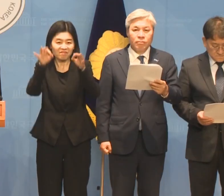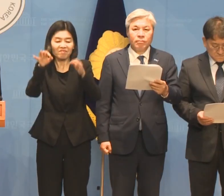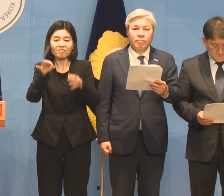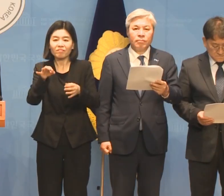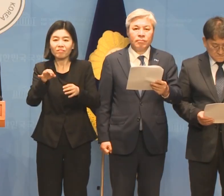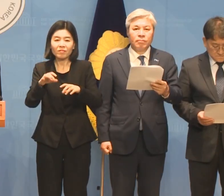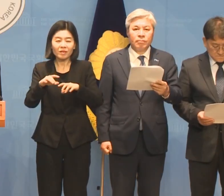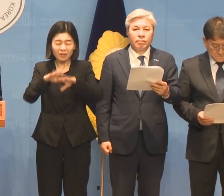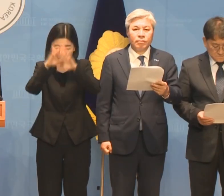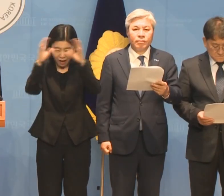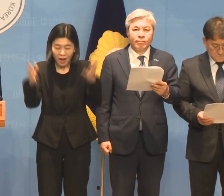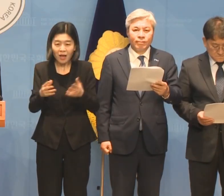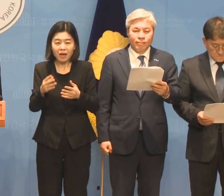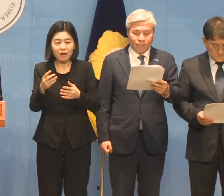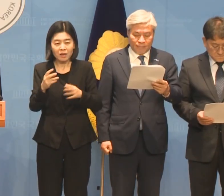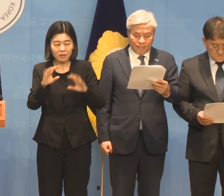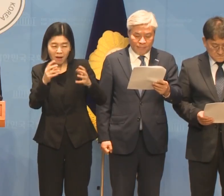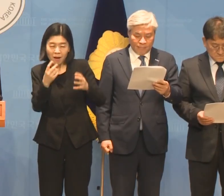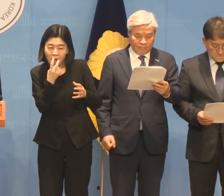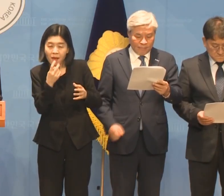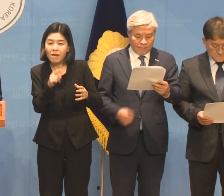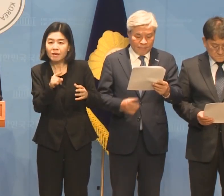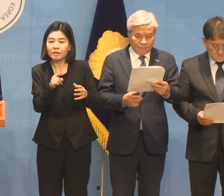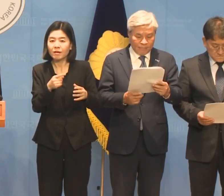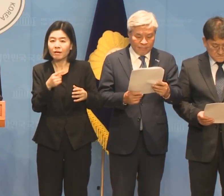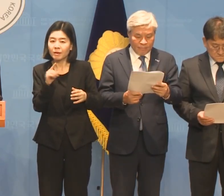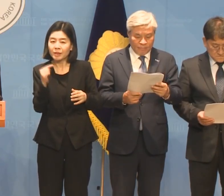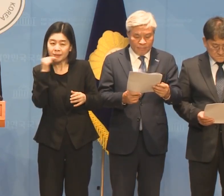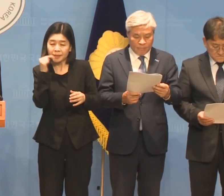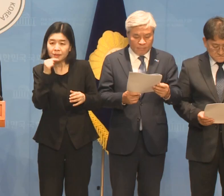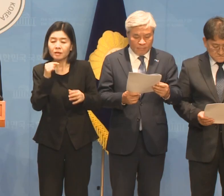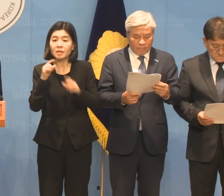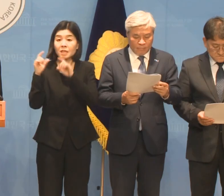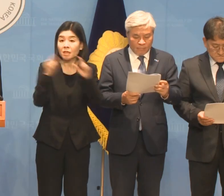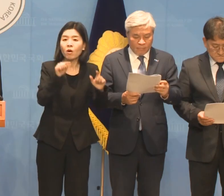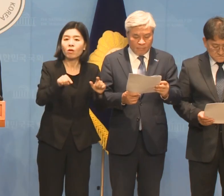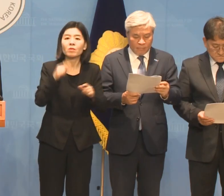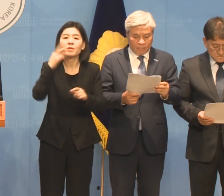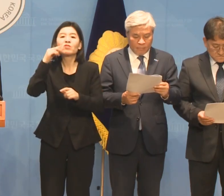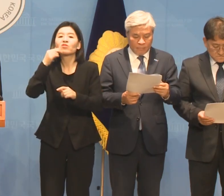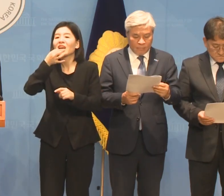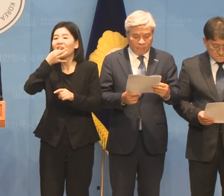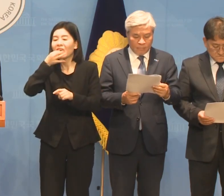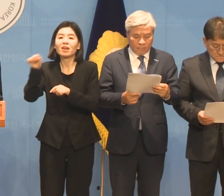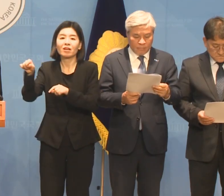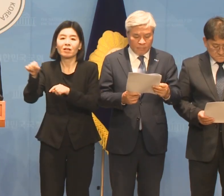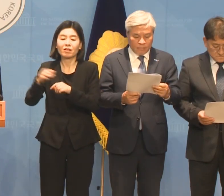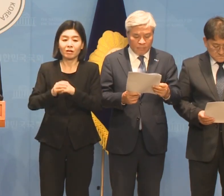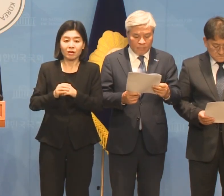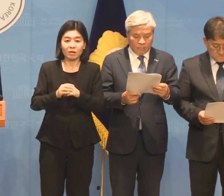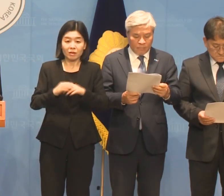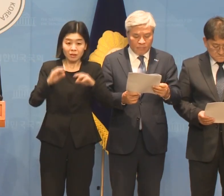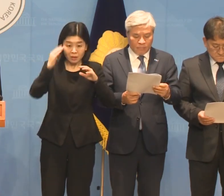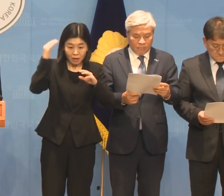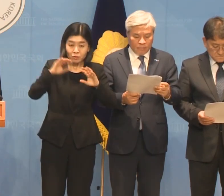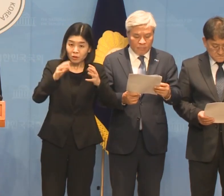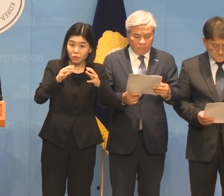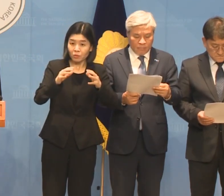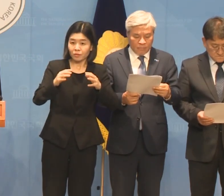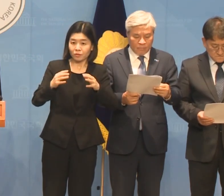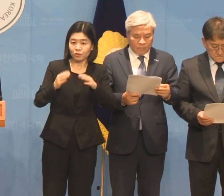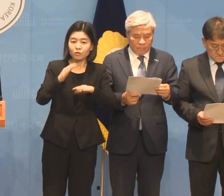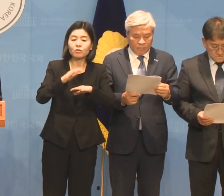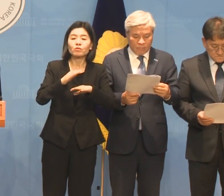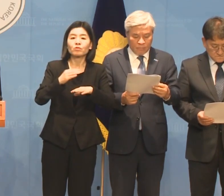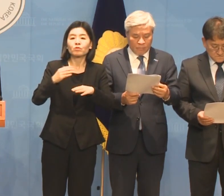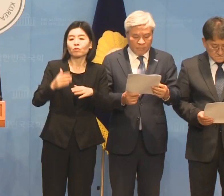다 비관세 장벽입니다. 대한민국 국민의 주권을 위임받은 대통령만이 미국과